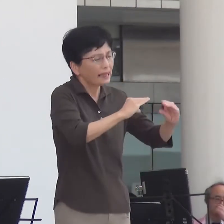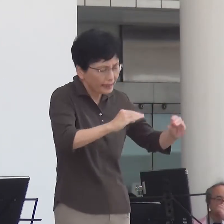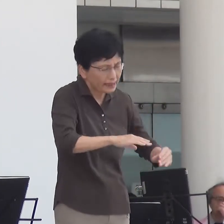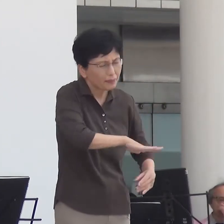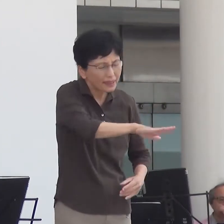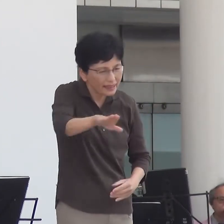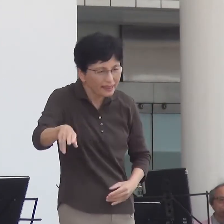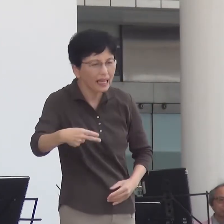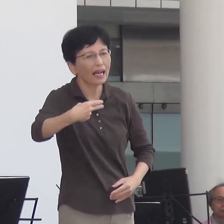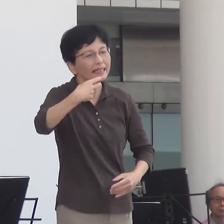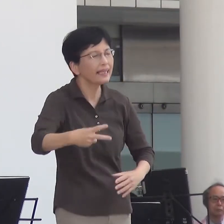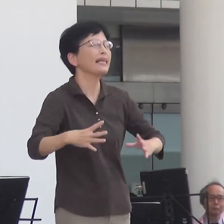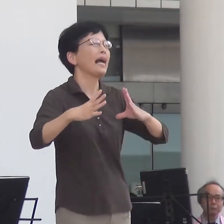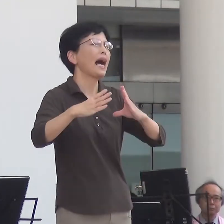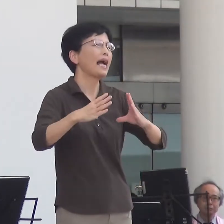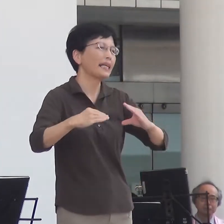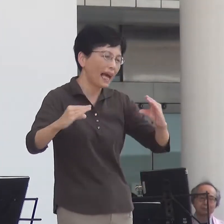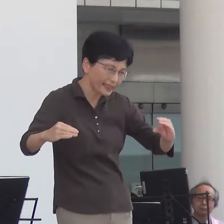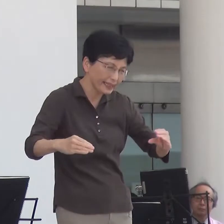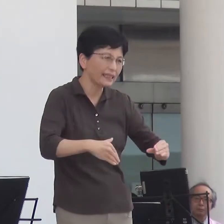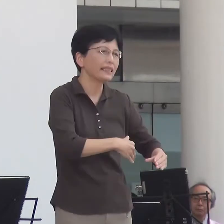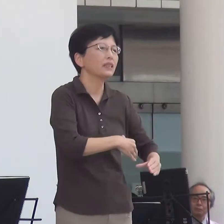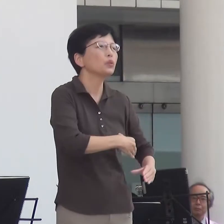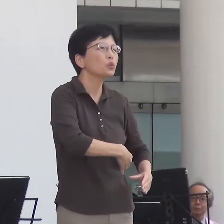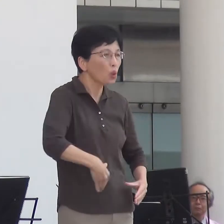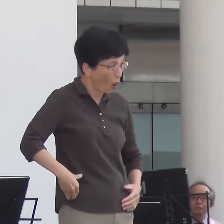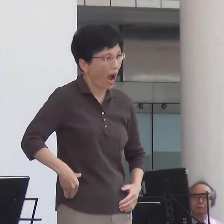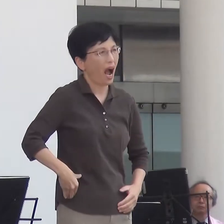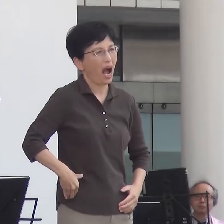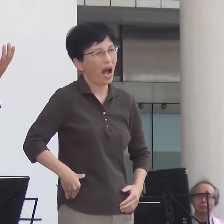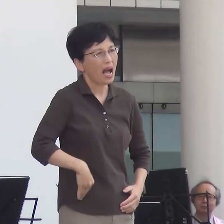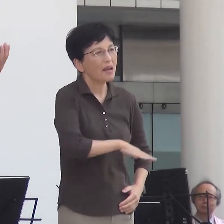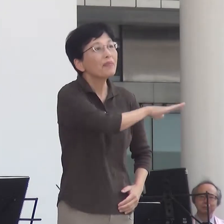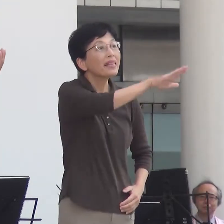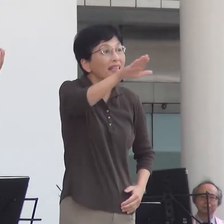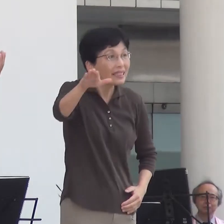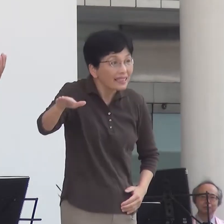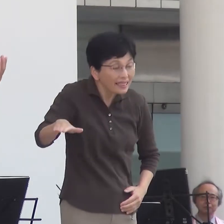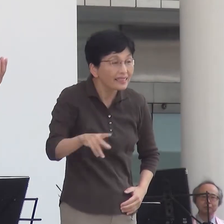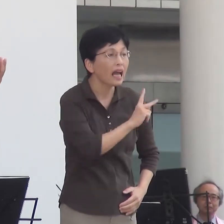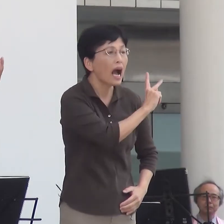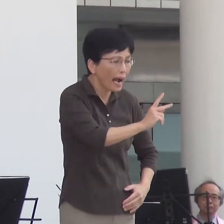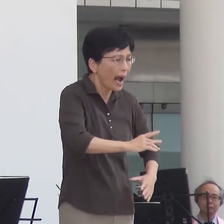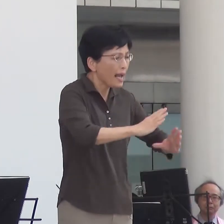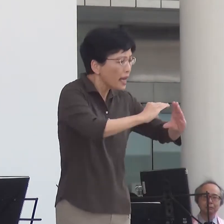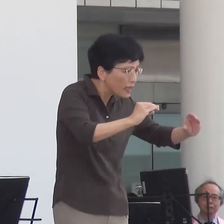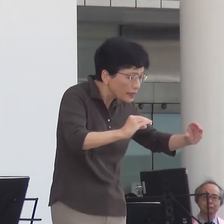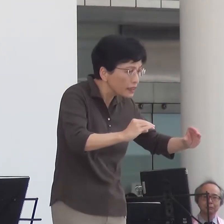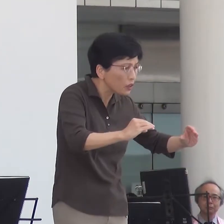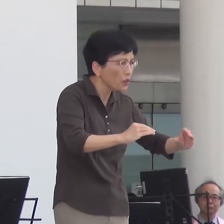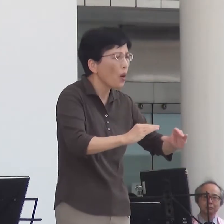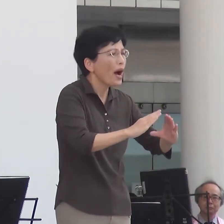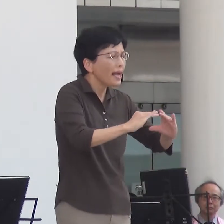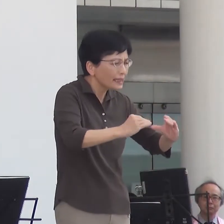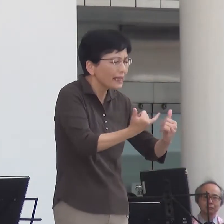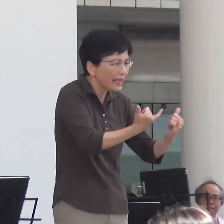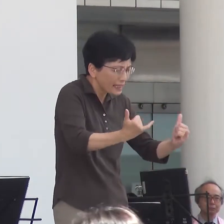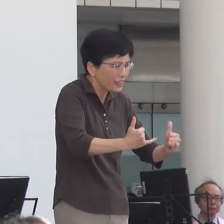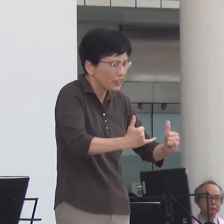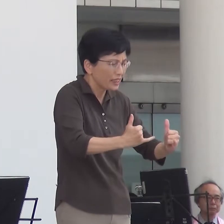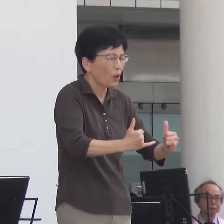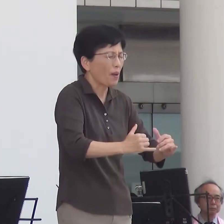ユニバーサル都市福岡っていうことで、要するにみんなが優しいってことは優しい人が溢れてる、ハ